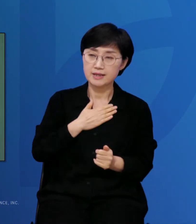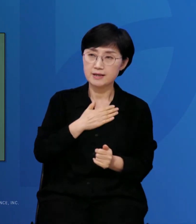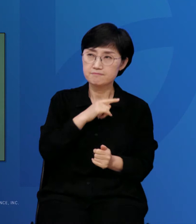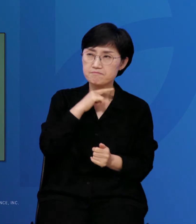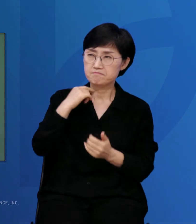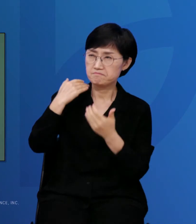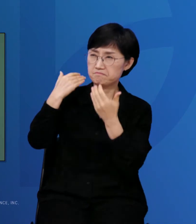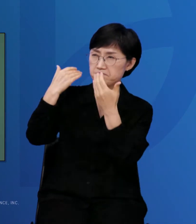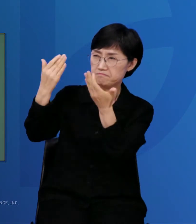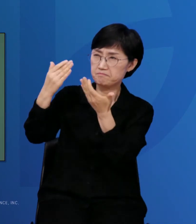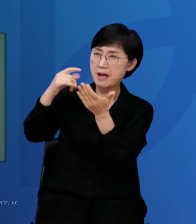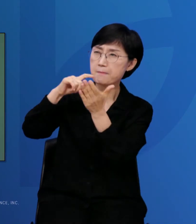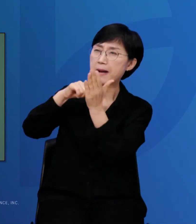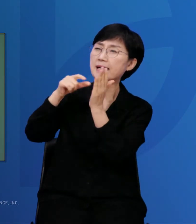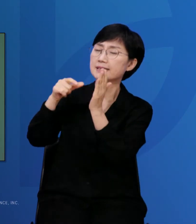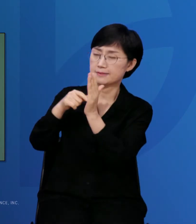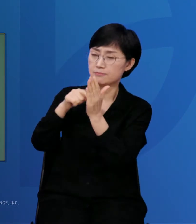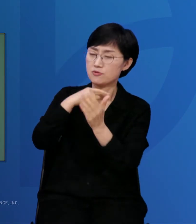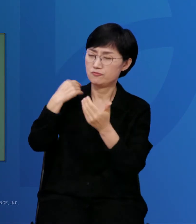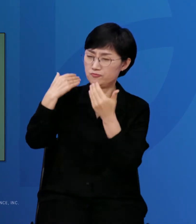가지고 한다라고 기도 시작해요.